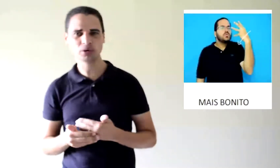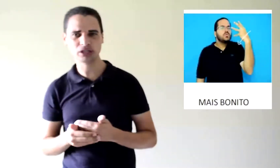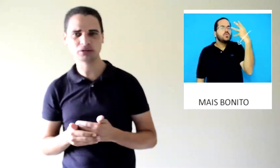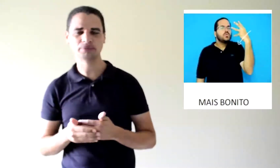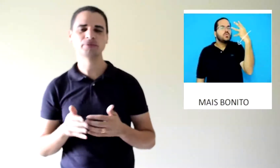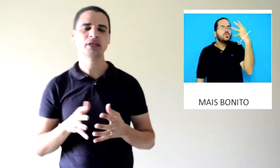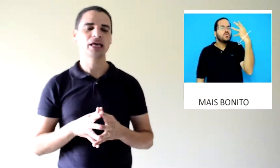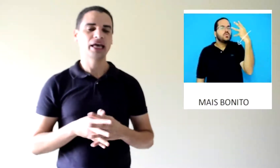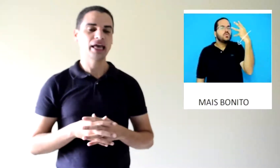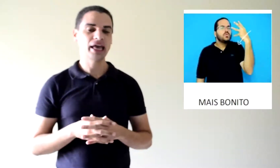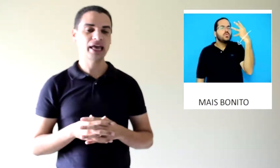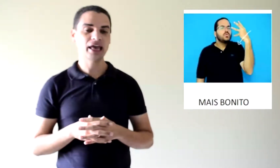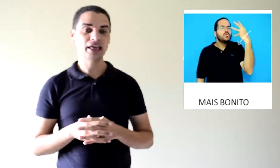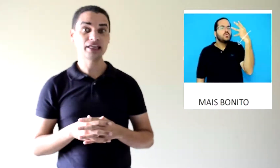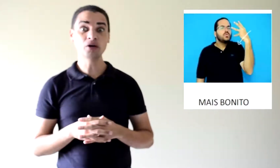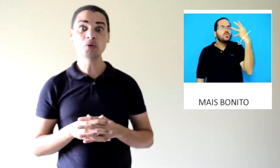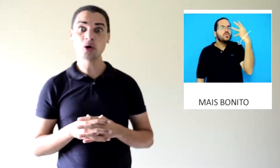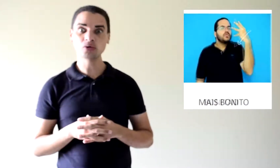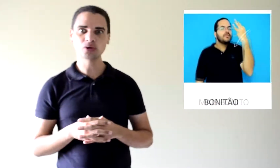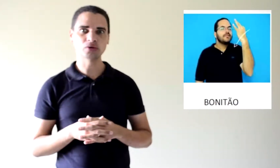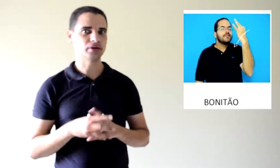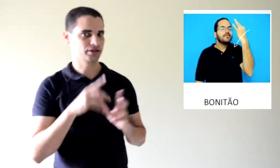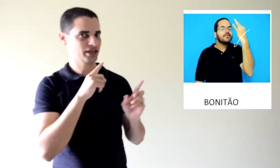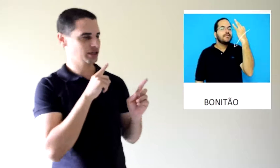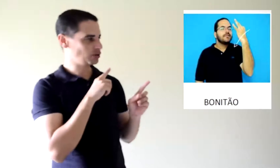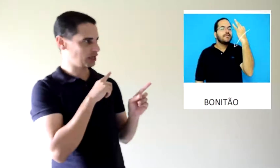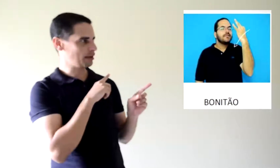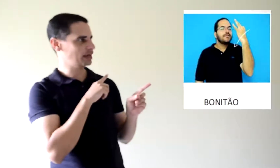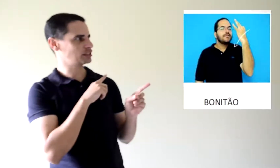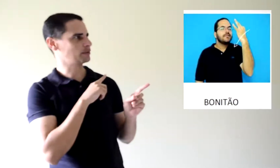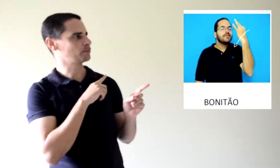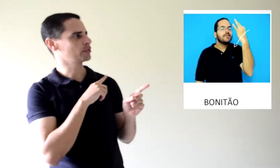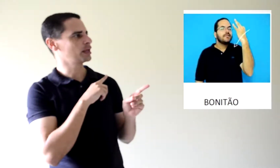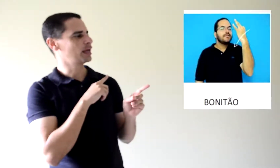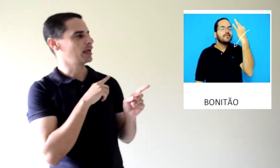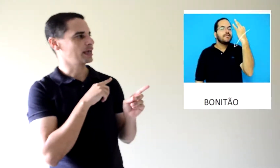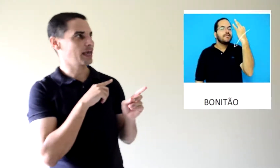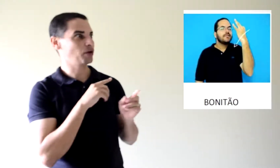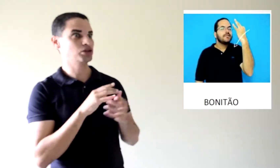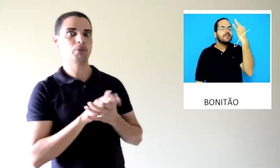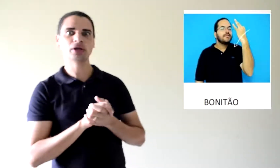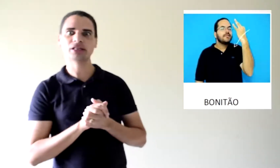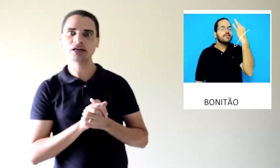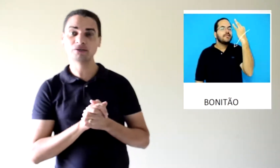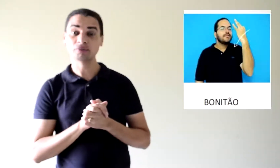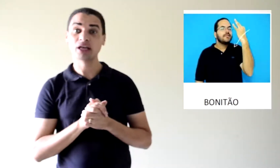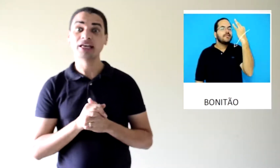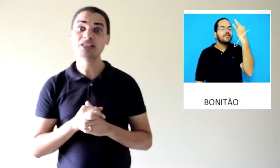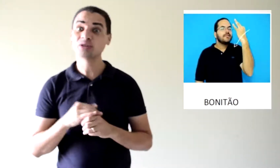bonito. E o outro, essa outra imagem, que é o de bonitão, isso dá